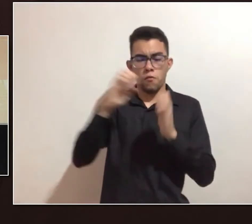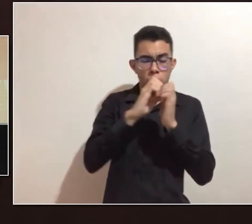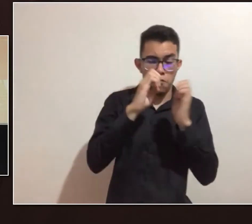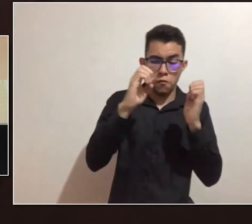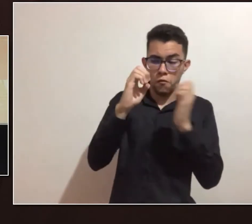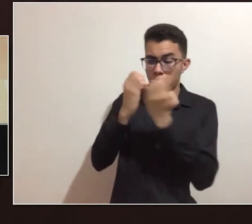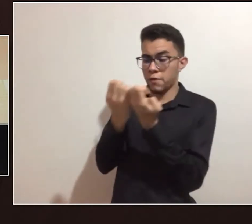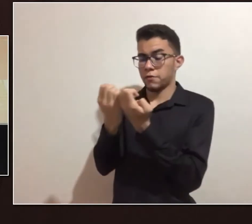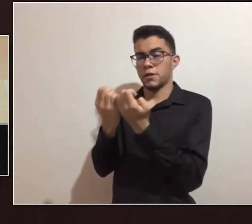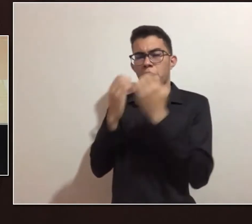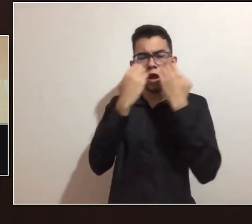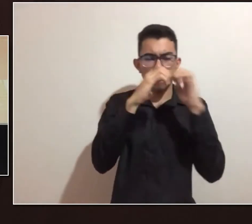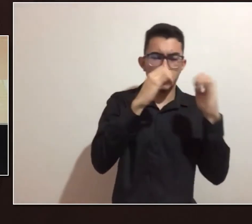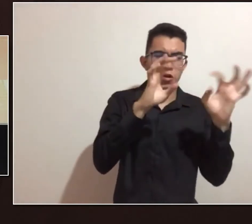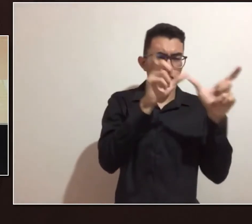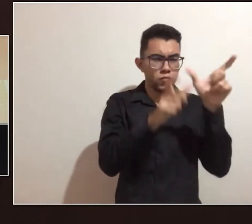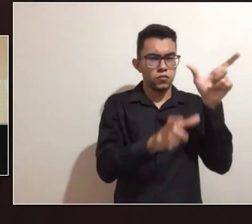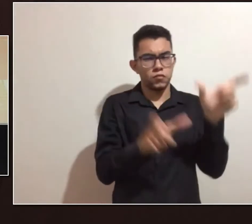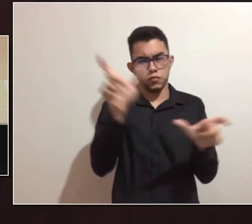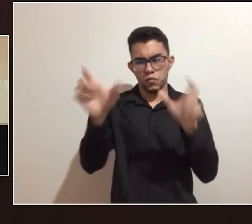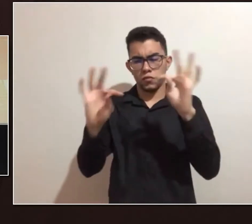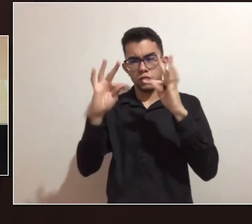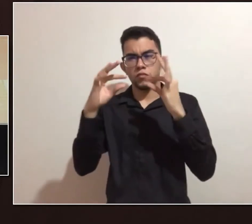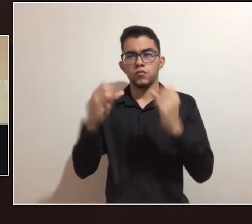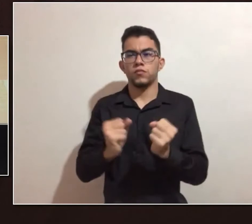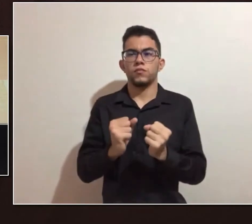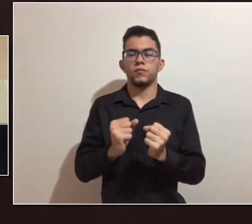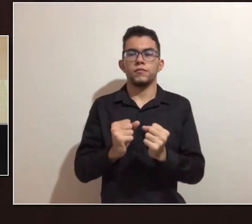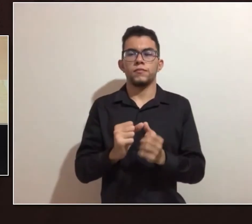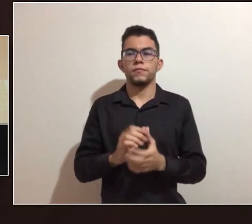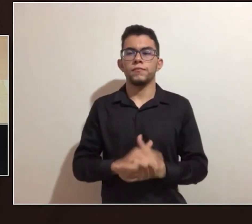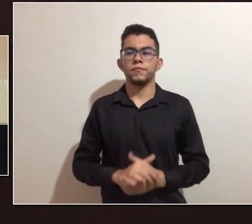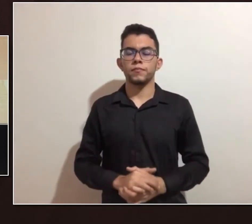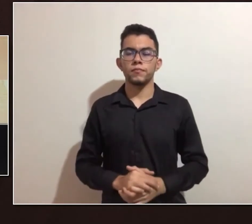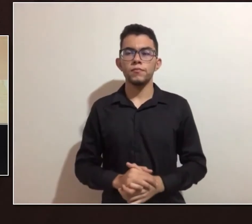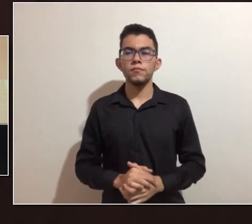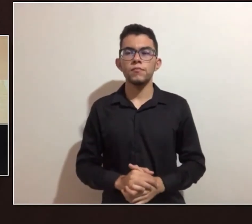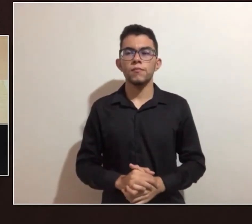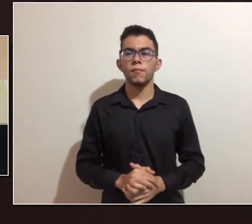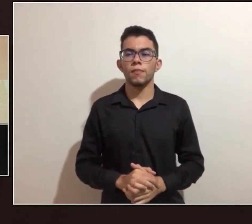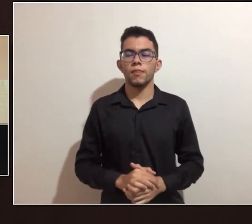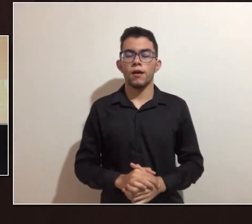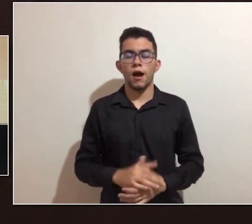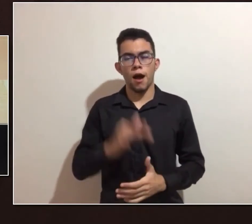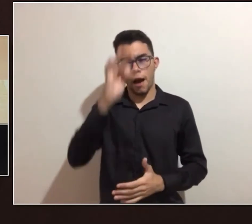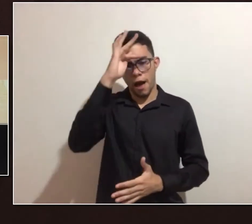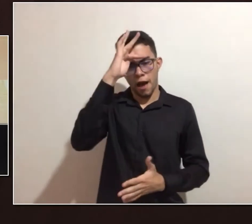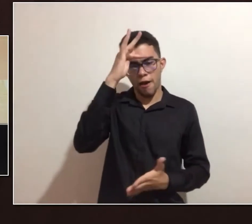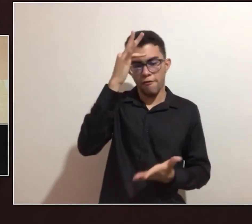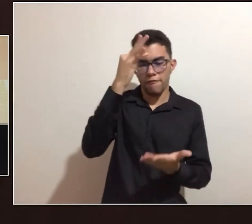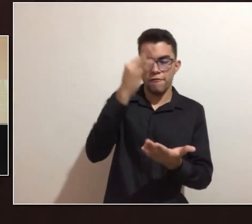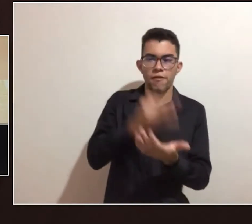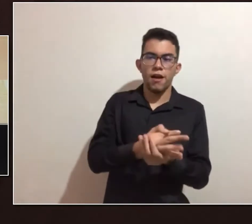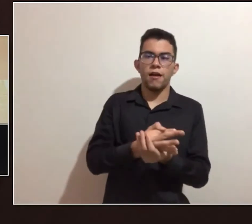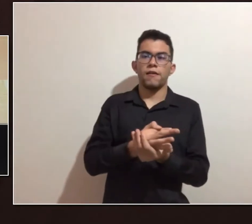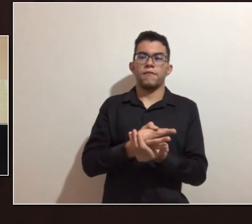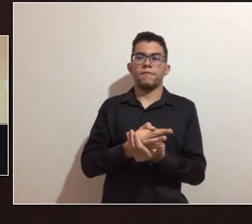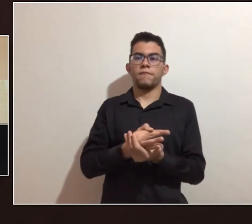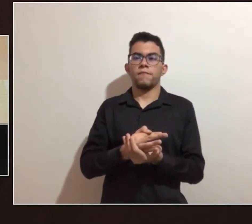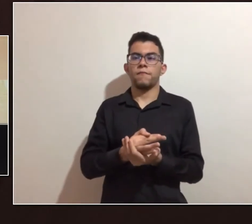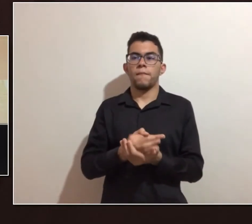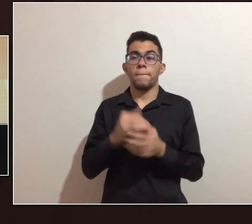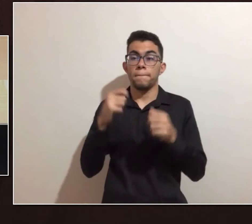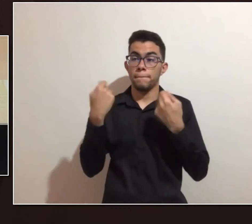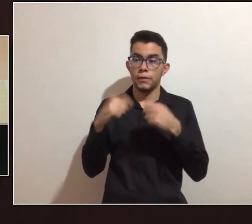a fé não é uma religião na sua compreensão convencional. Todos aqueles que receberam o